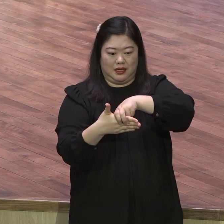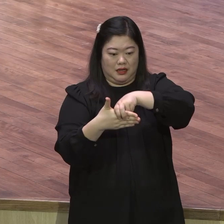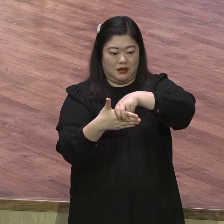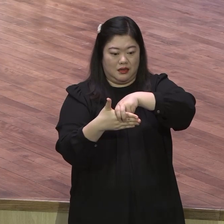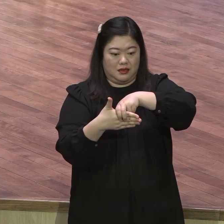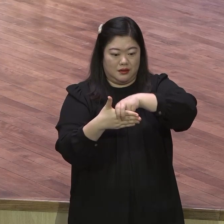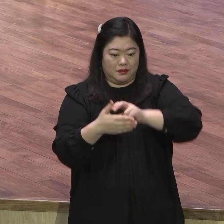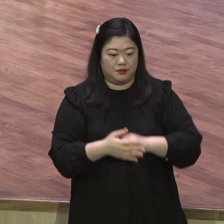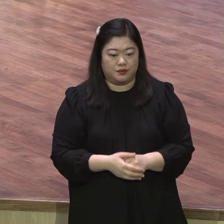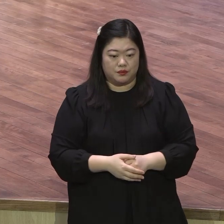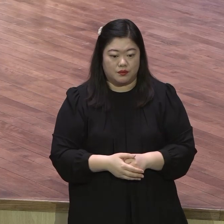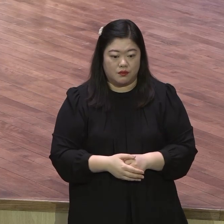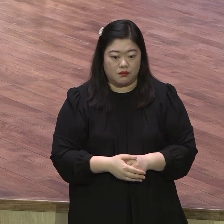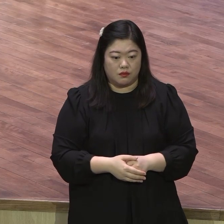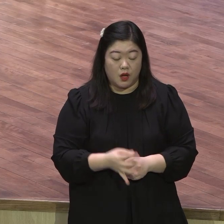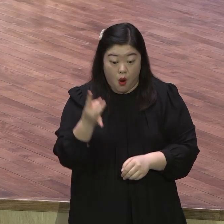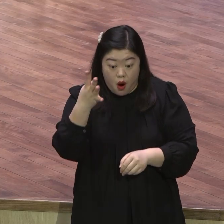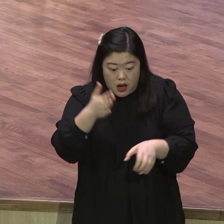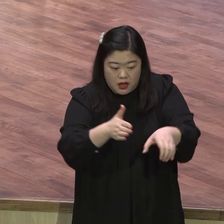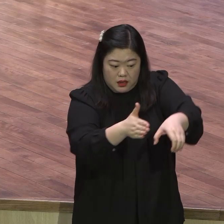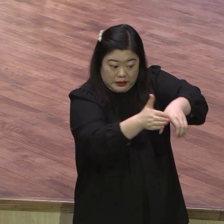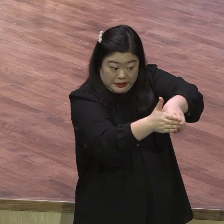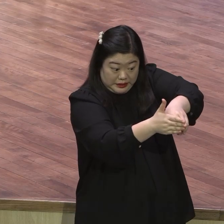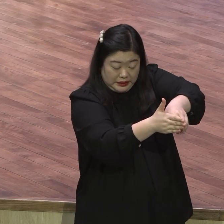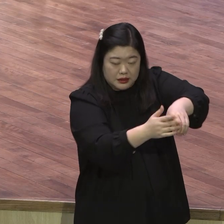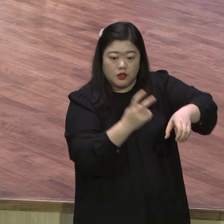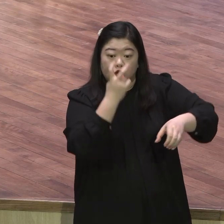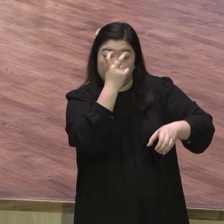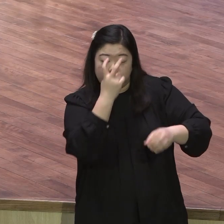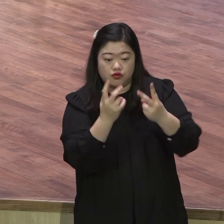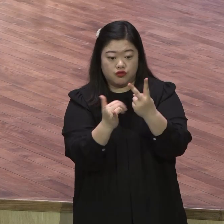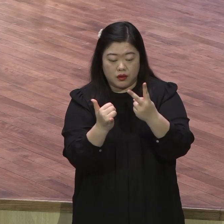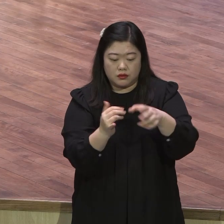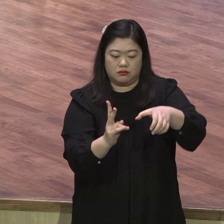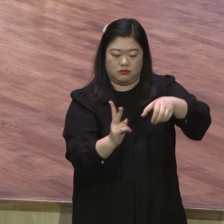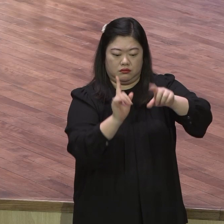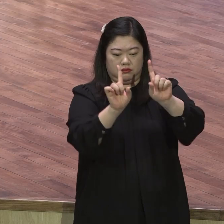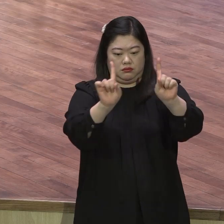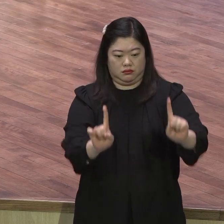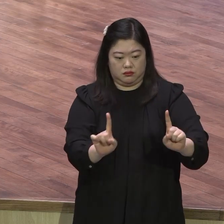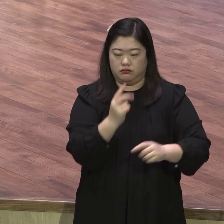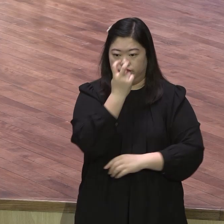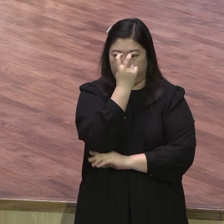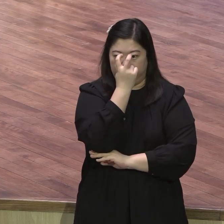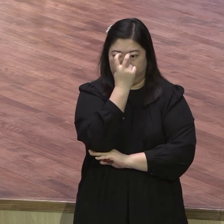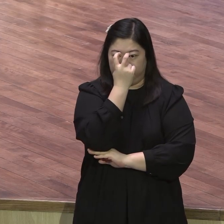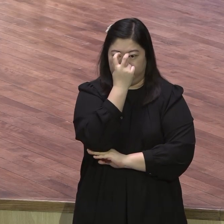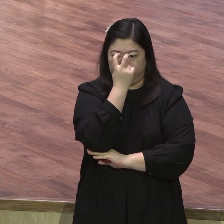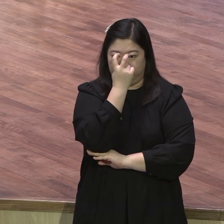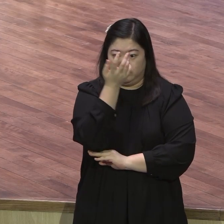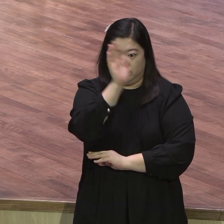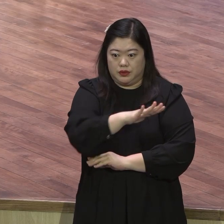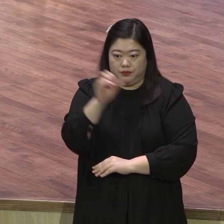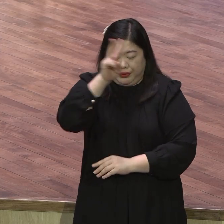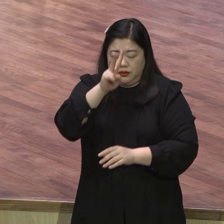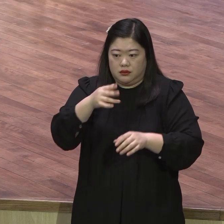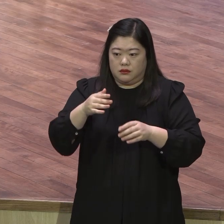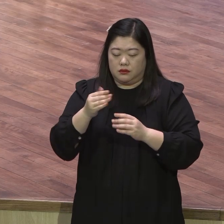무덤을 지키던 군병들이 이 장면을 보고 어떻게 되요? 죽은 자같이 었더라. 다 기절해버렸어요.